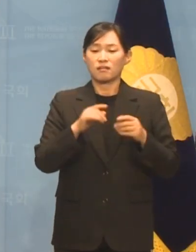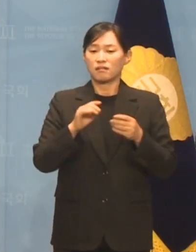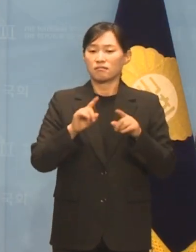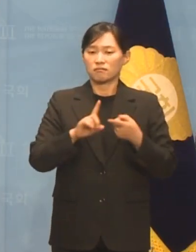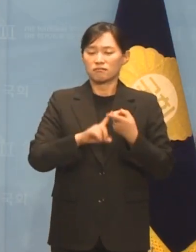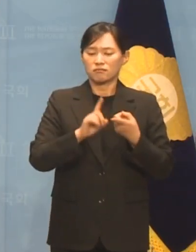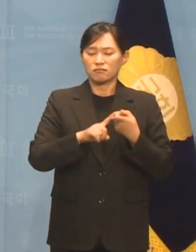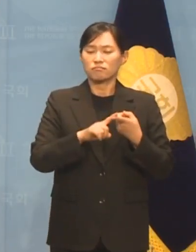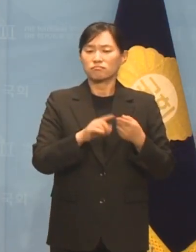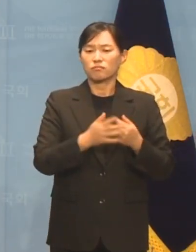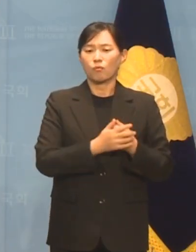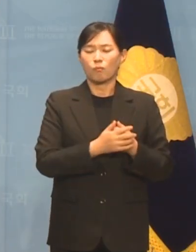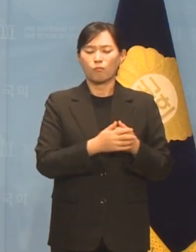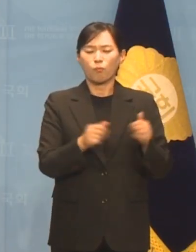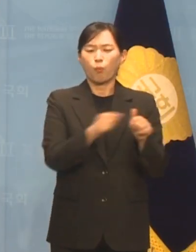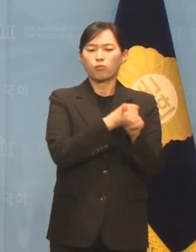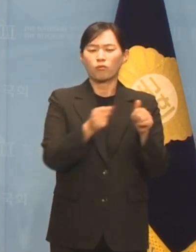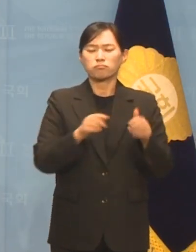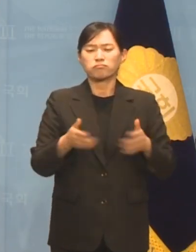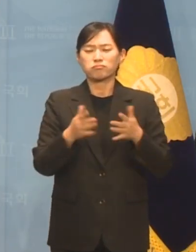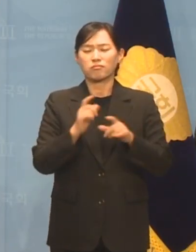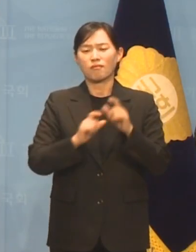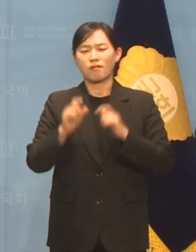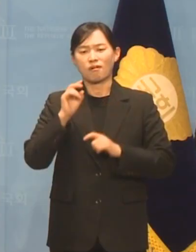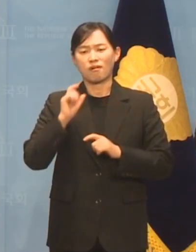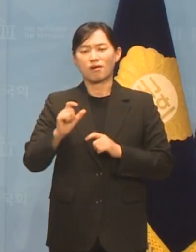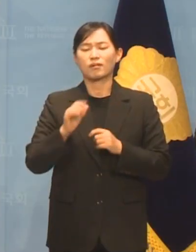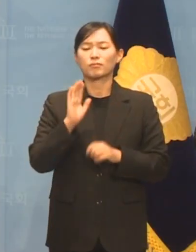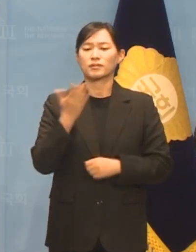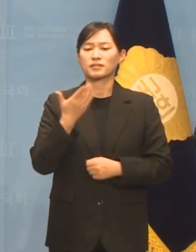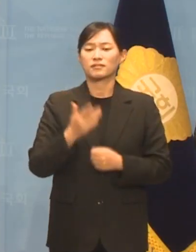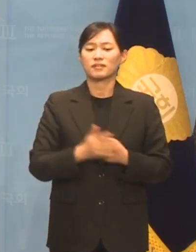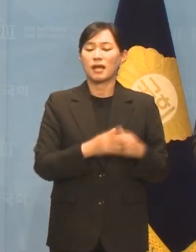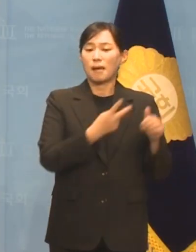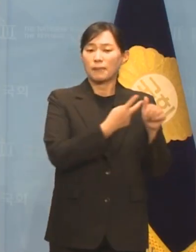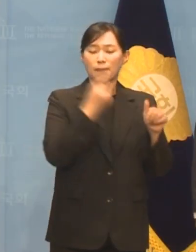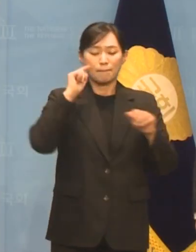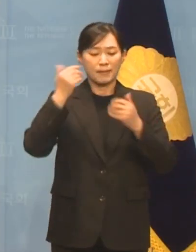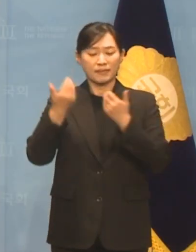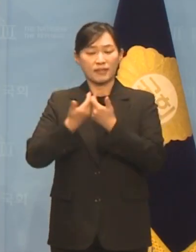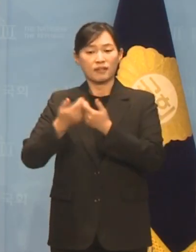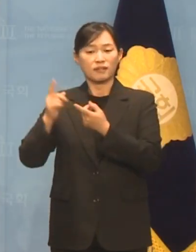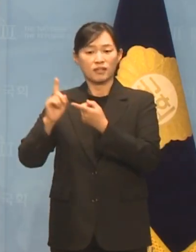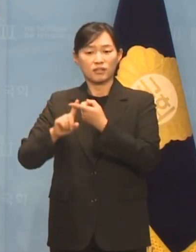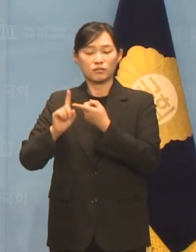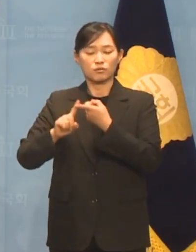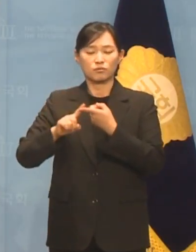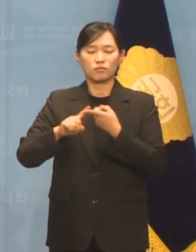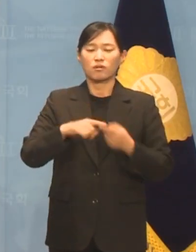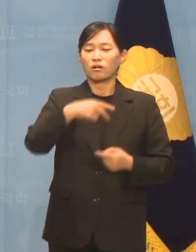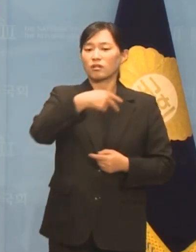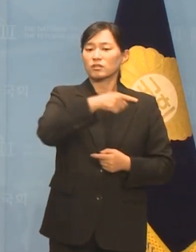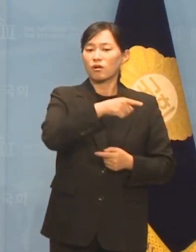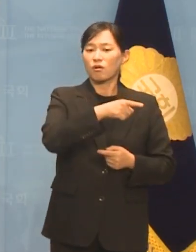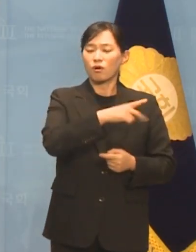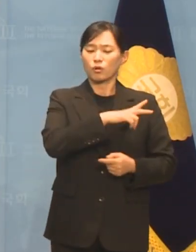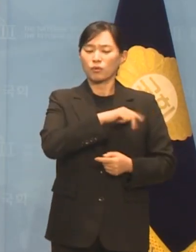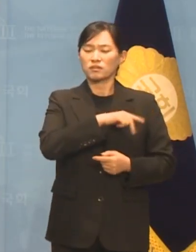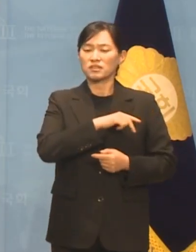강화되었습니다. 3월 1일 탄핵 반대 집회에서 서천호 국민의힘 의원은 헌재를